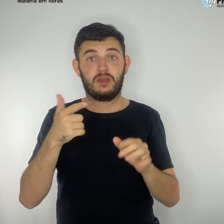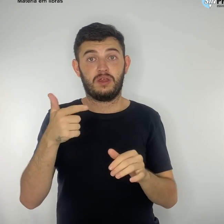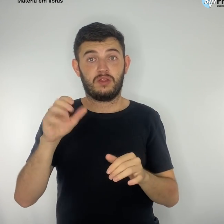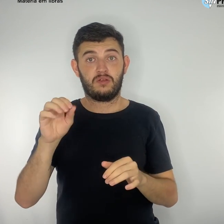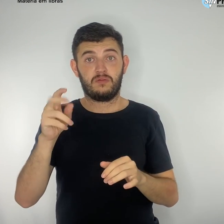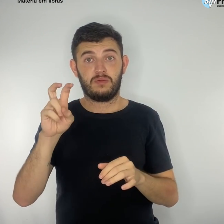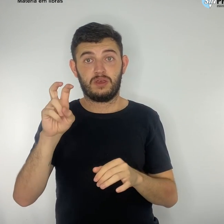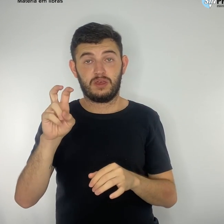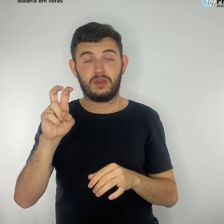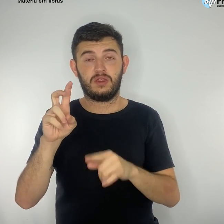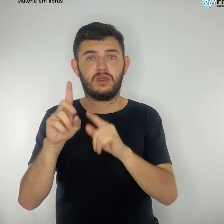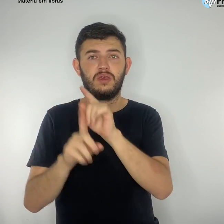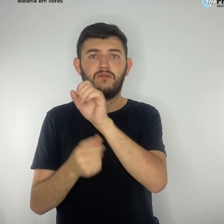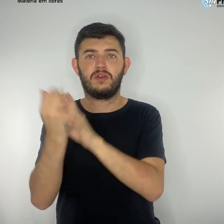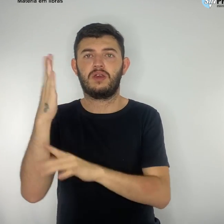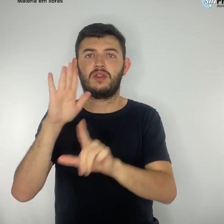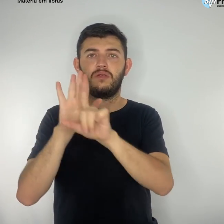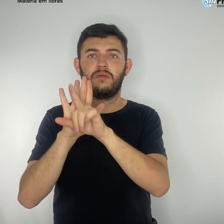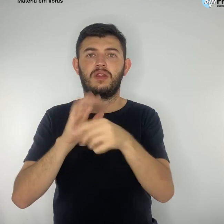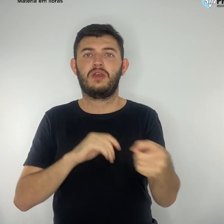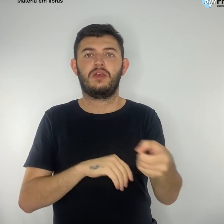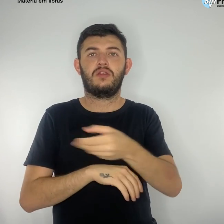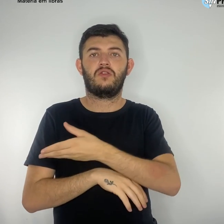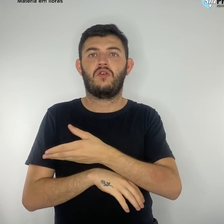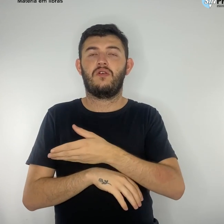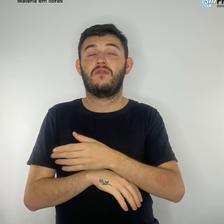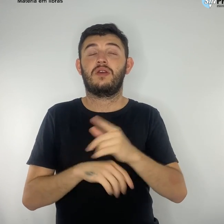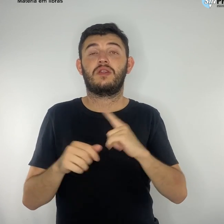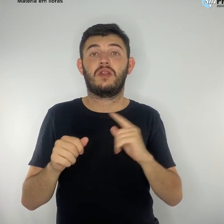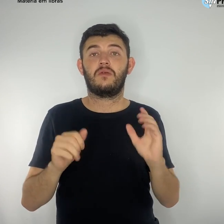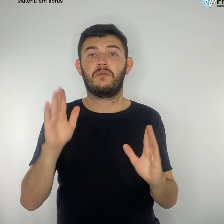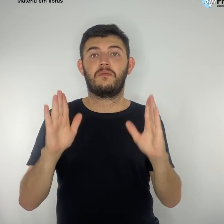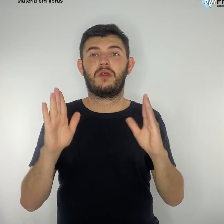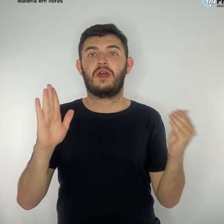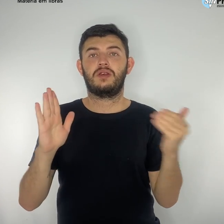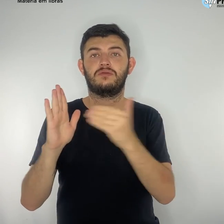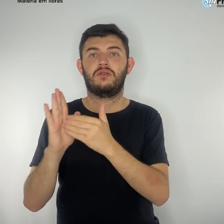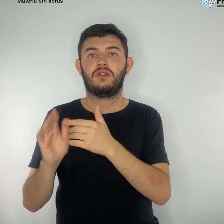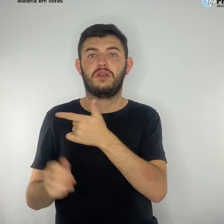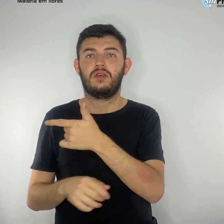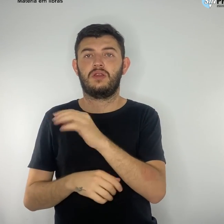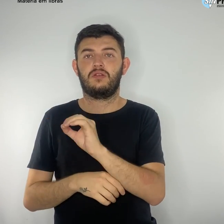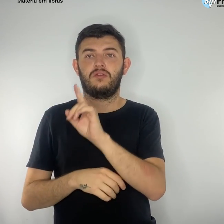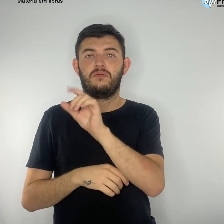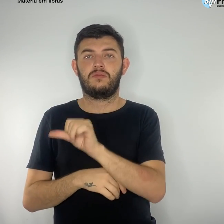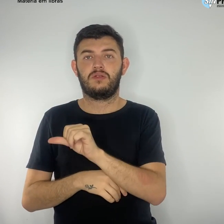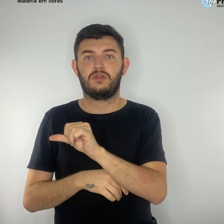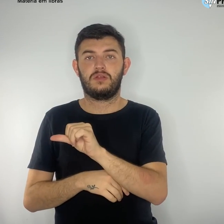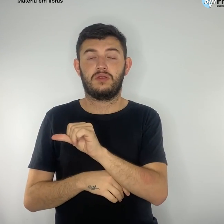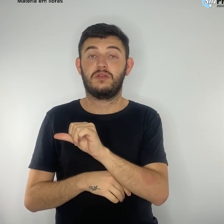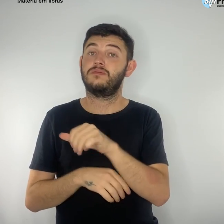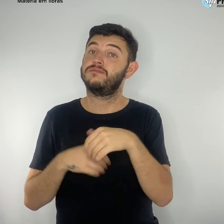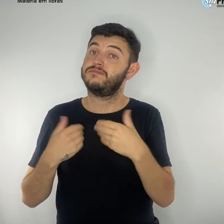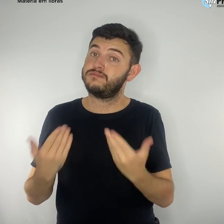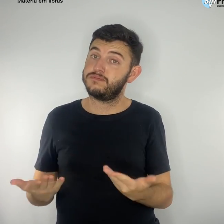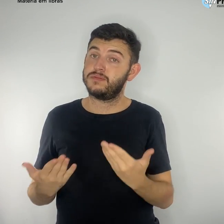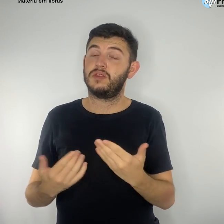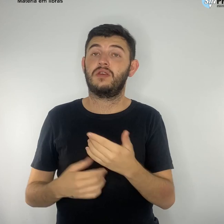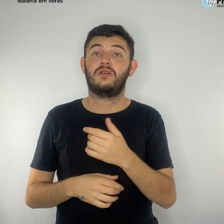lei estende o procedimento até 2019. A partir de 2020,